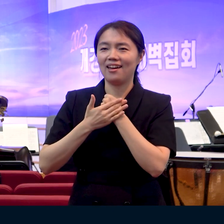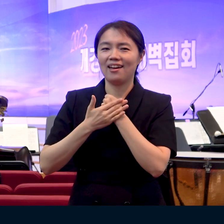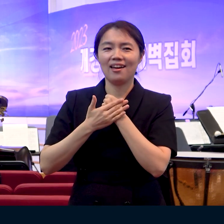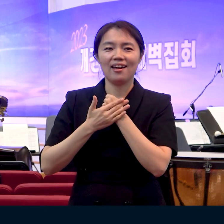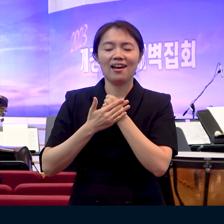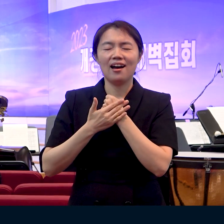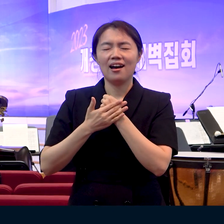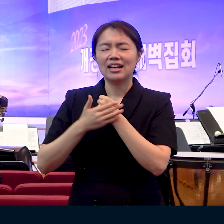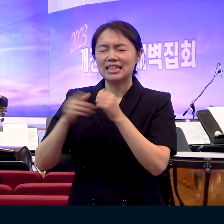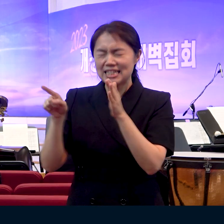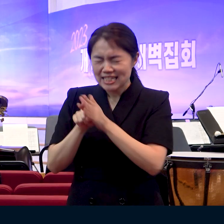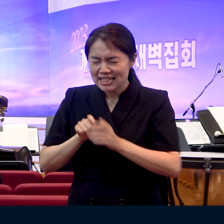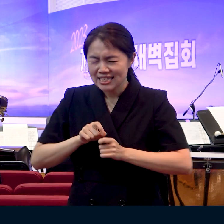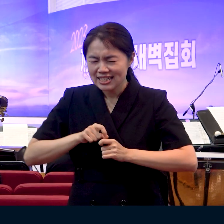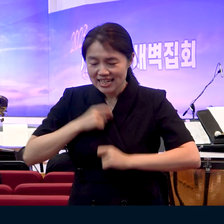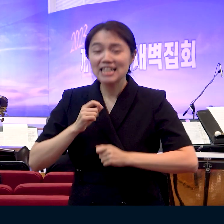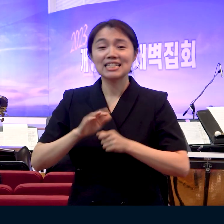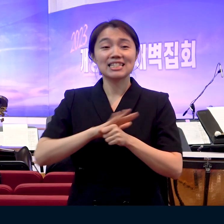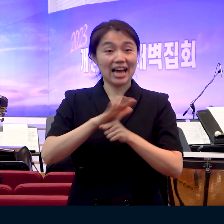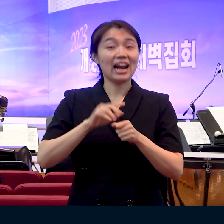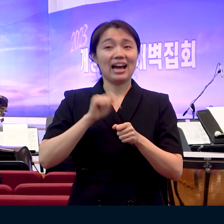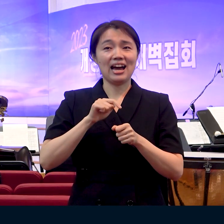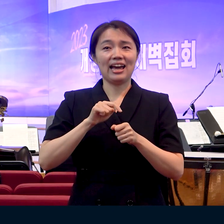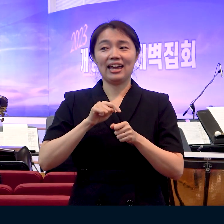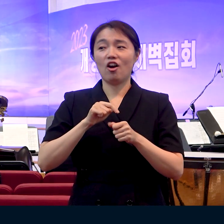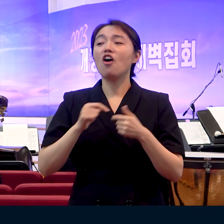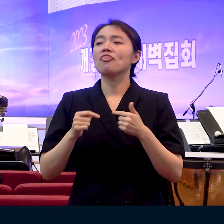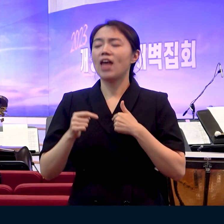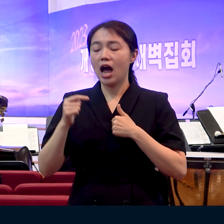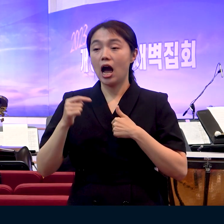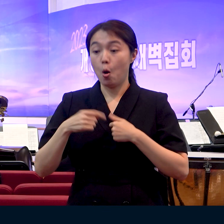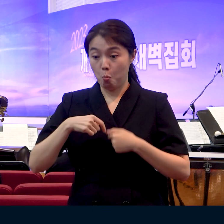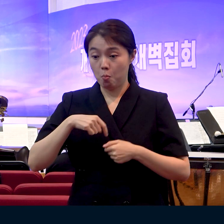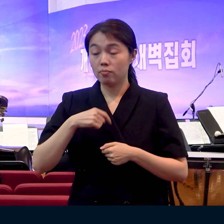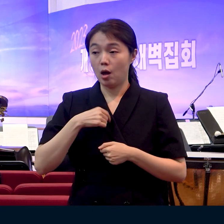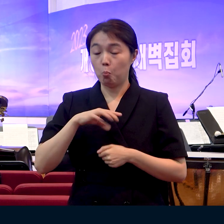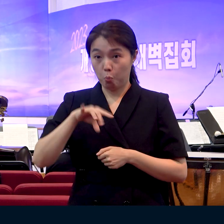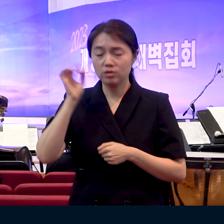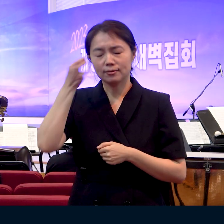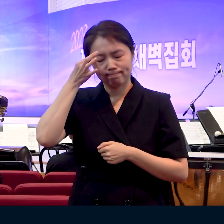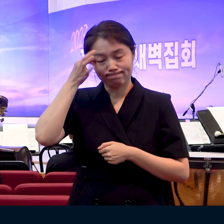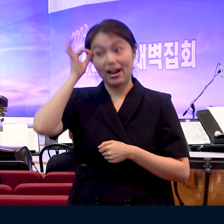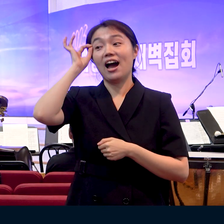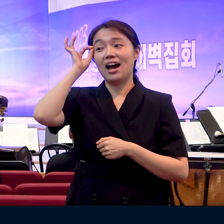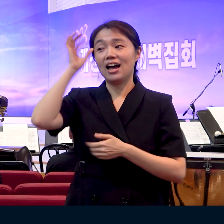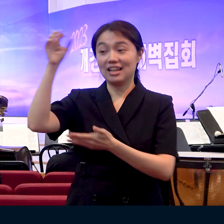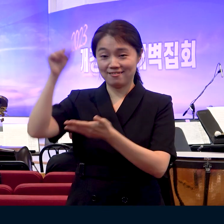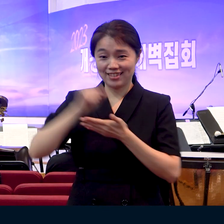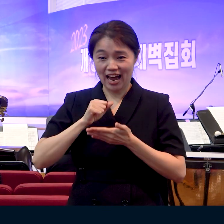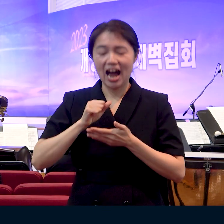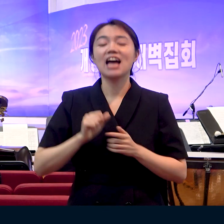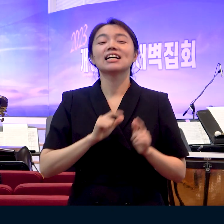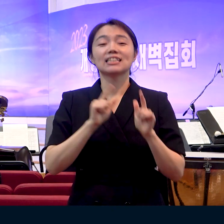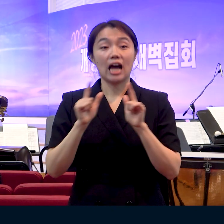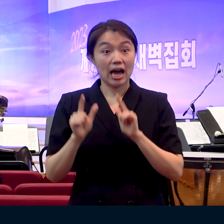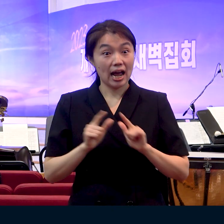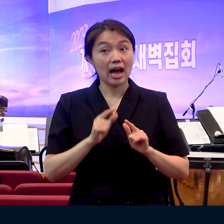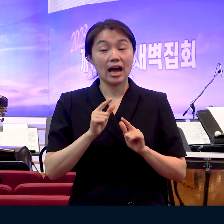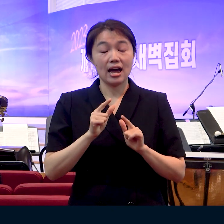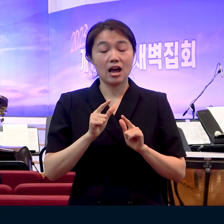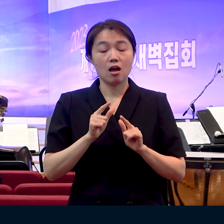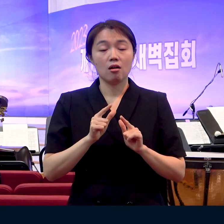그 신실하신 그 하나님의 사랑, 이걸 먼저 깨닫고 받고 누려야, 그래야 비로소 선한 영향력이 가능해요.